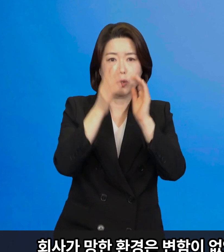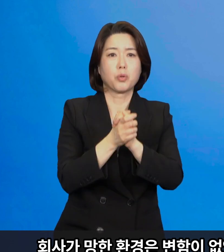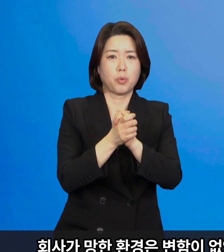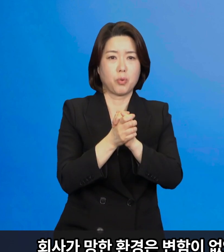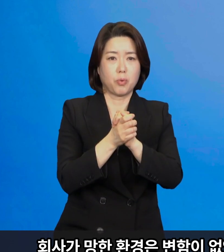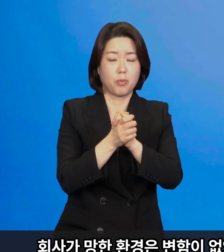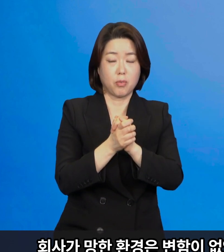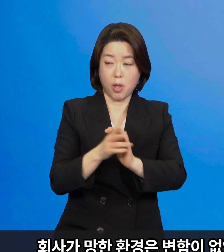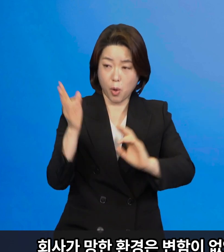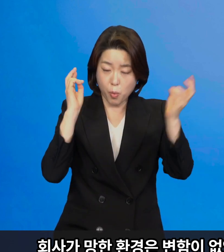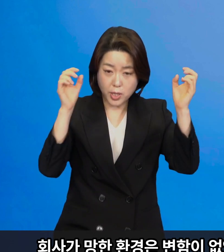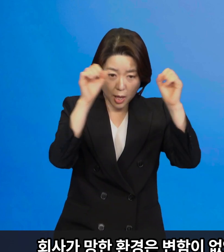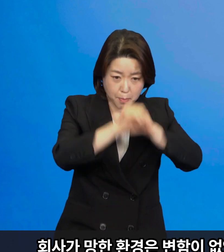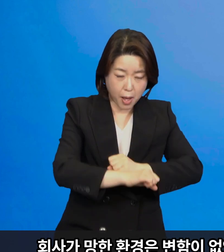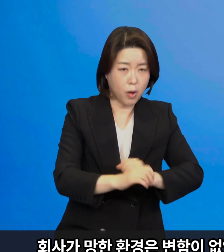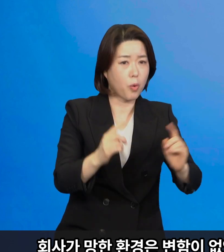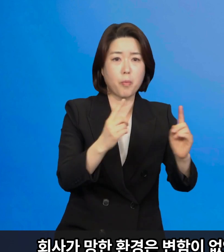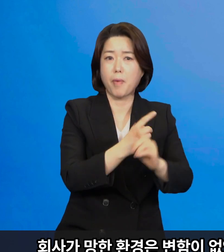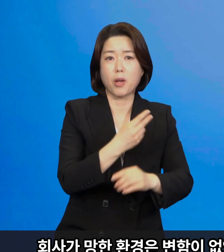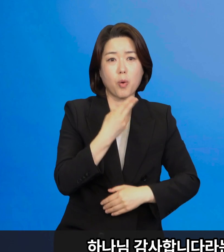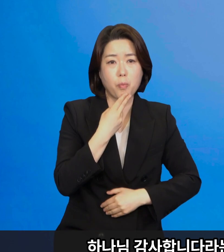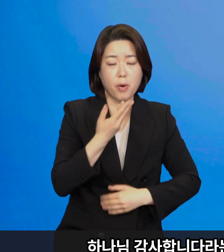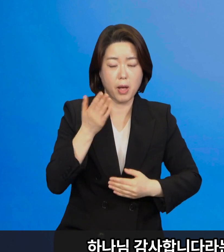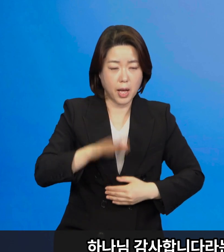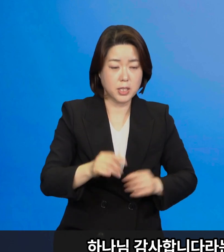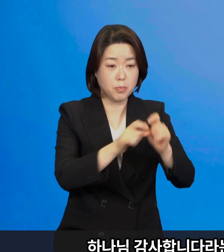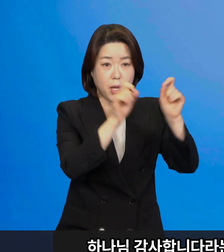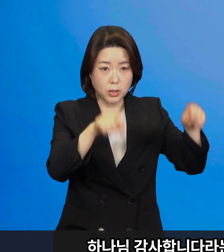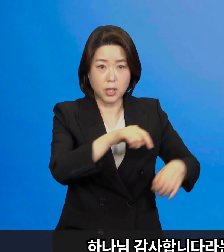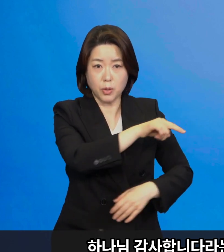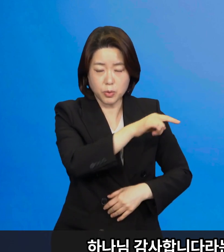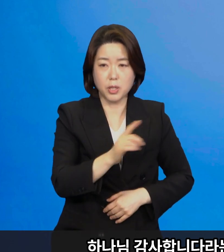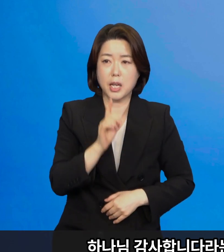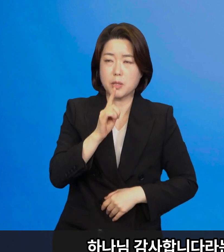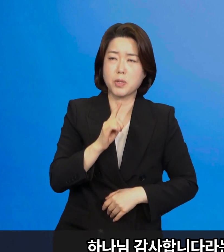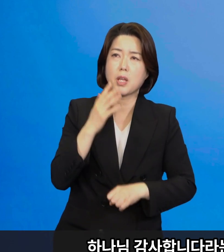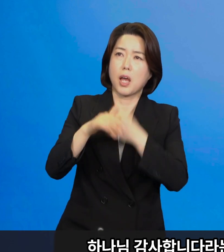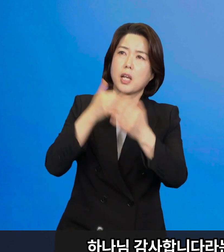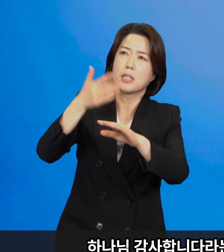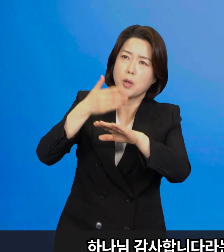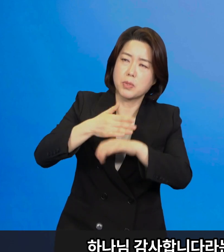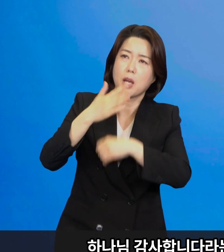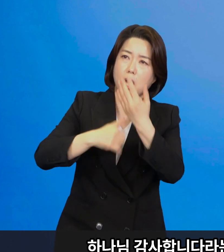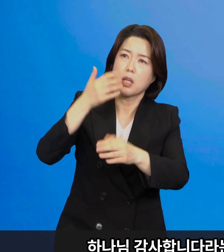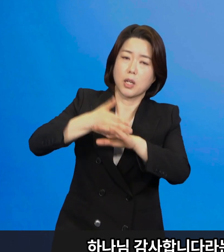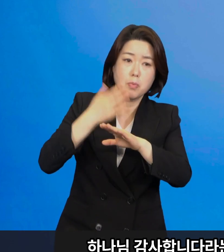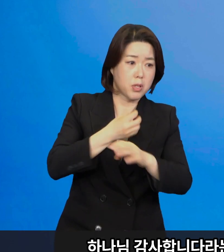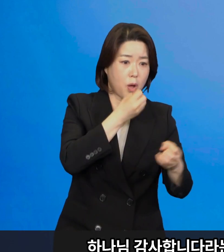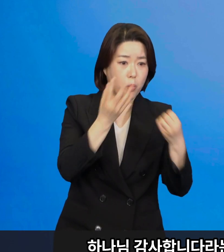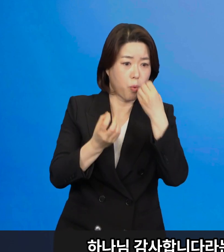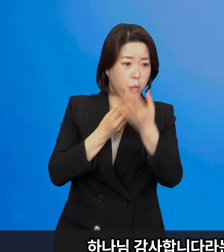변함이 없었지만 동료들의 입에서 하루 종일 하나님 감사합니다 라는 고백이 흘러나왔습니다.